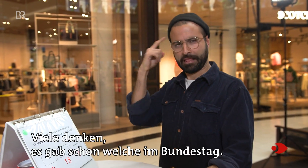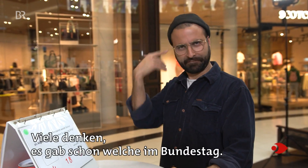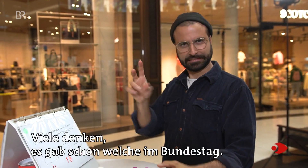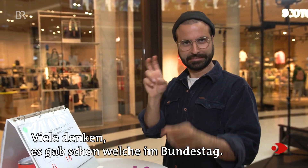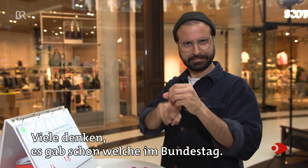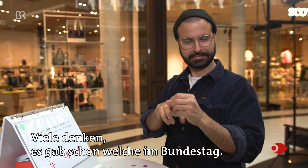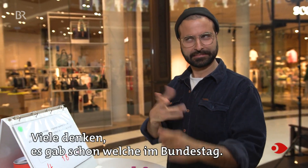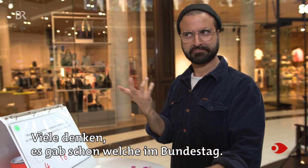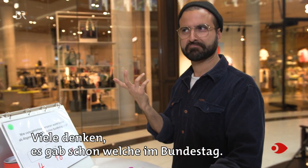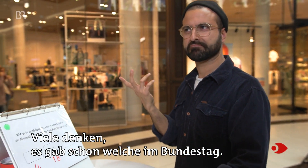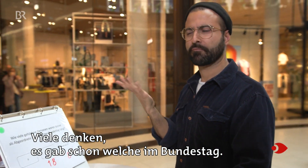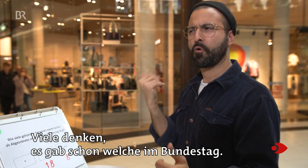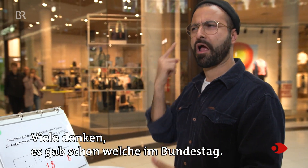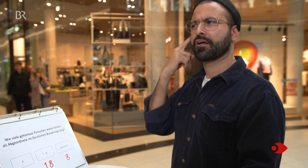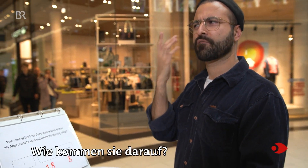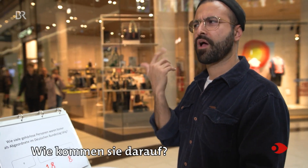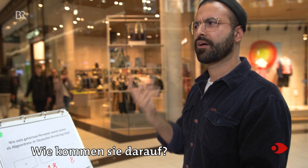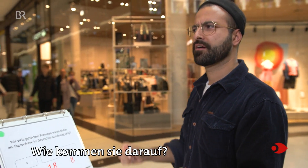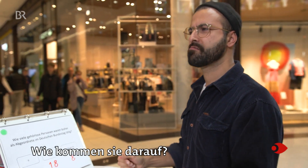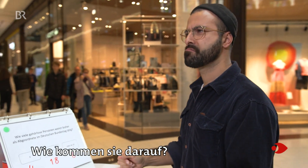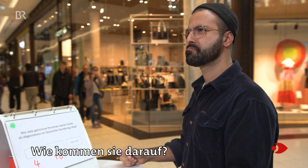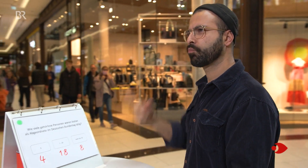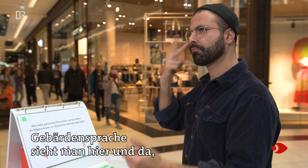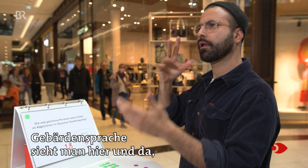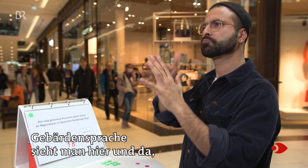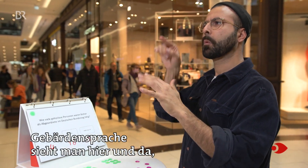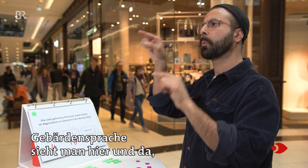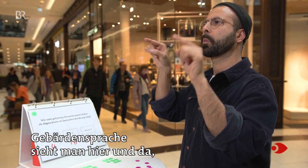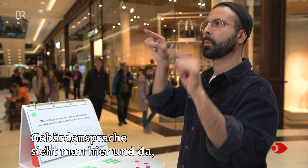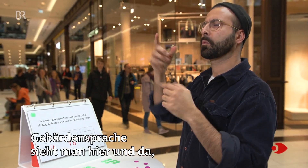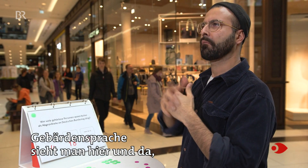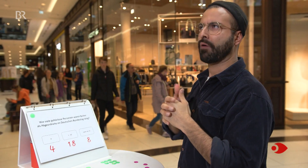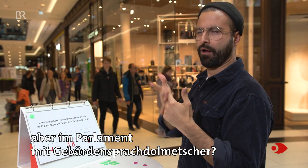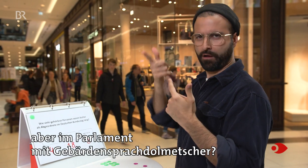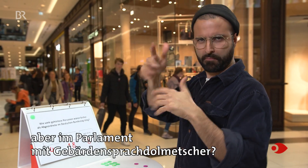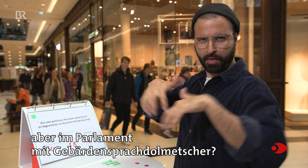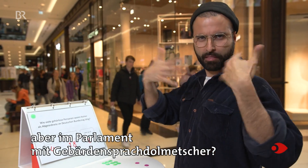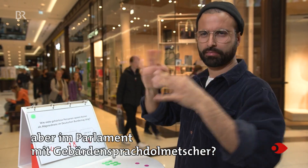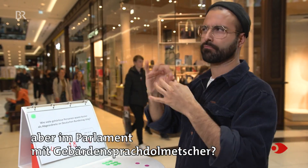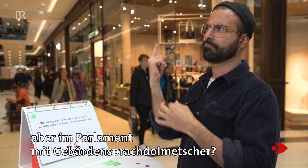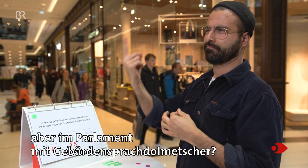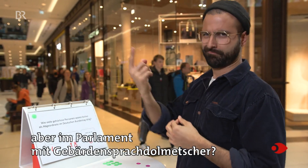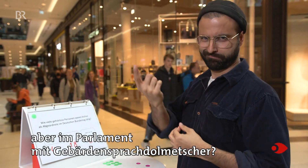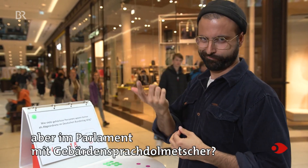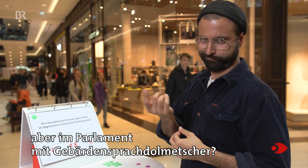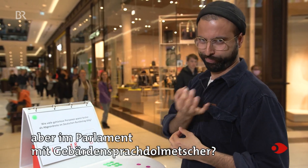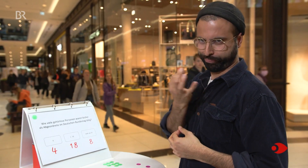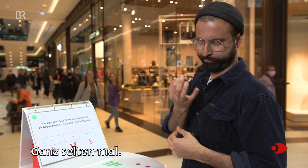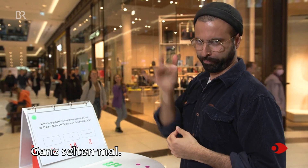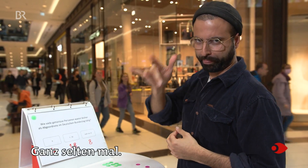Viele denken, es gab schon welche im Bundestag. Wie kommen sie darauf? Gebärdensprache sieht man hier und da, aber im Parlament mit Gebärdensprachdolmetscher? Ganz selten